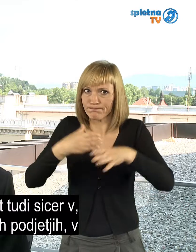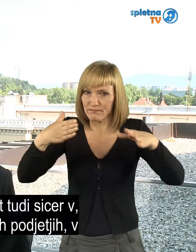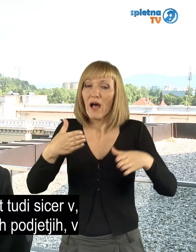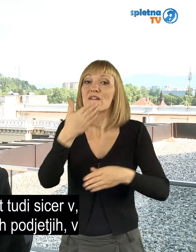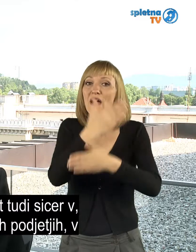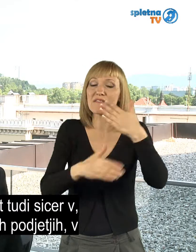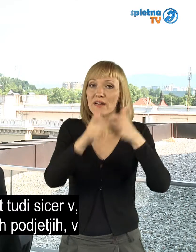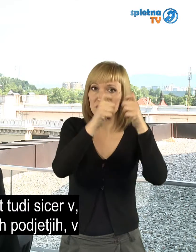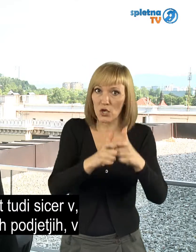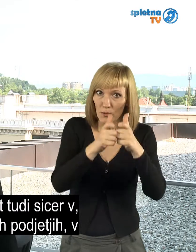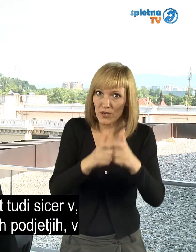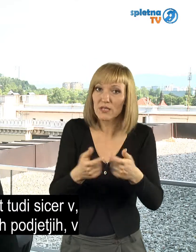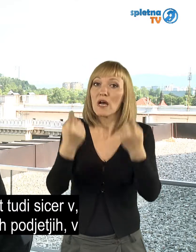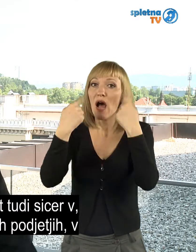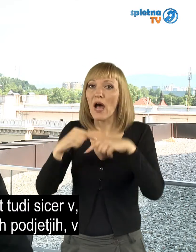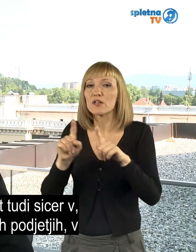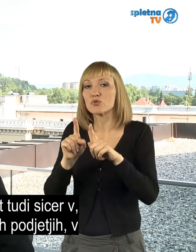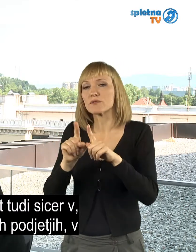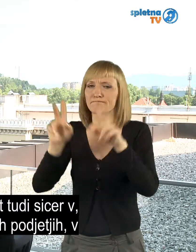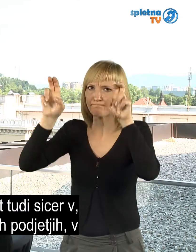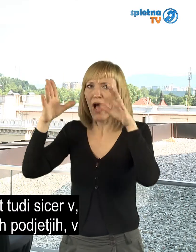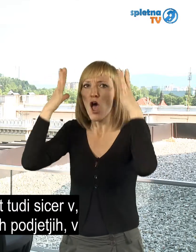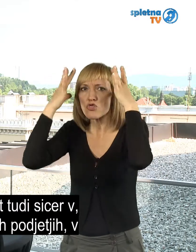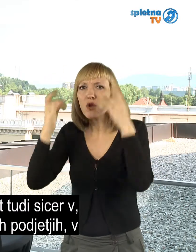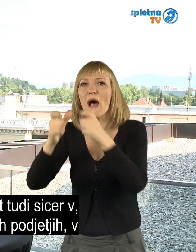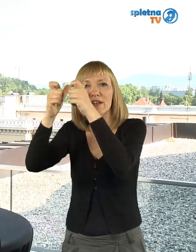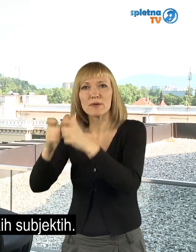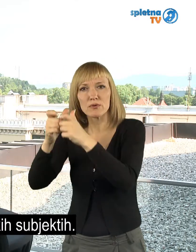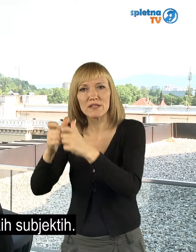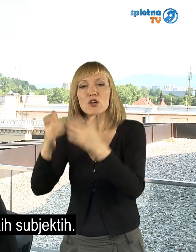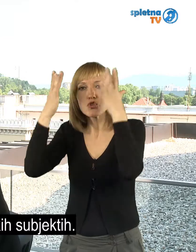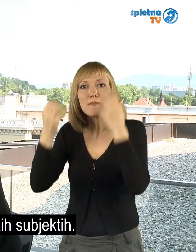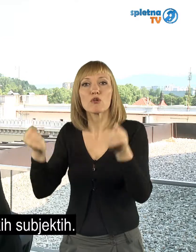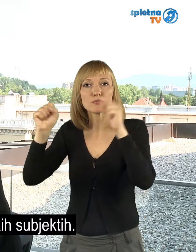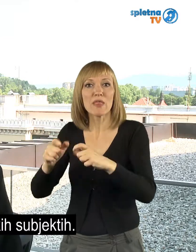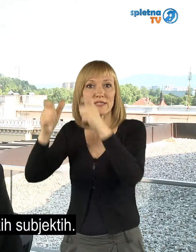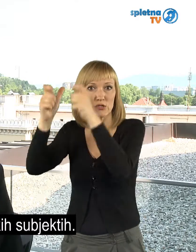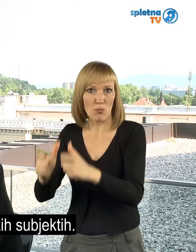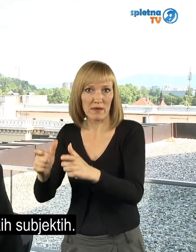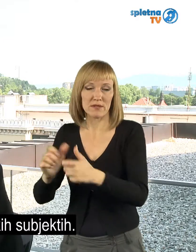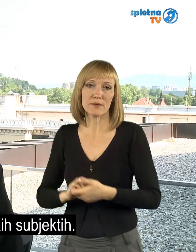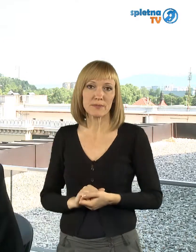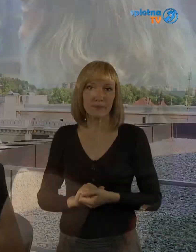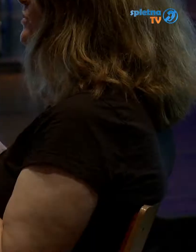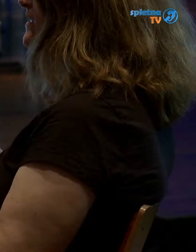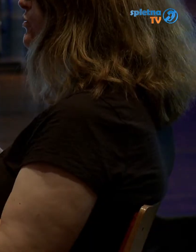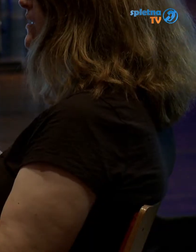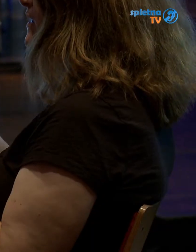v invalidskih podjetjih, kot tudi sicer v, rečemo temu, normalnih podjetjih, normalnih gospodarskih subjektih.